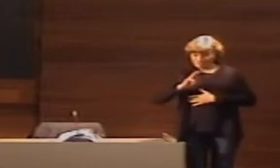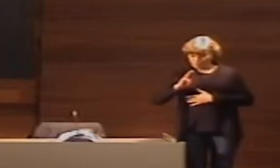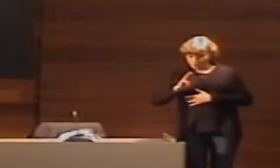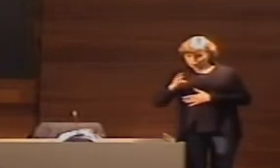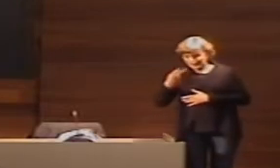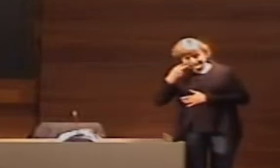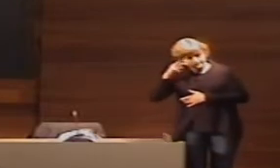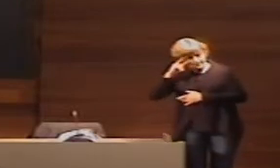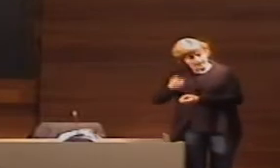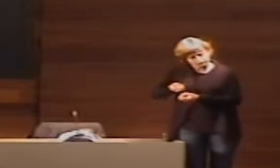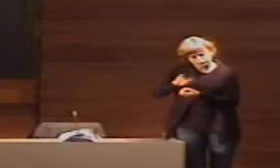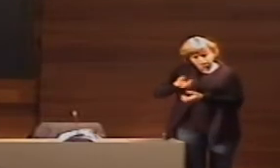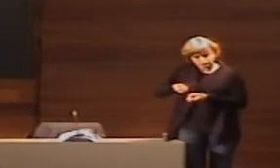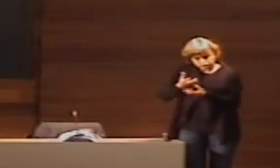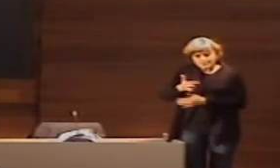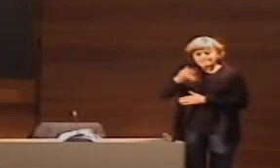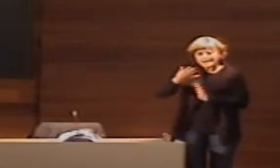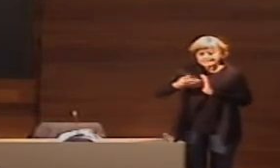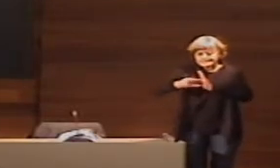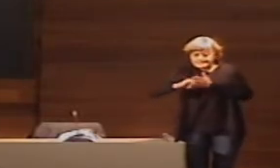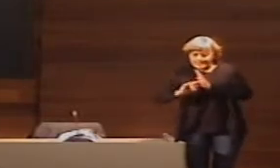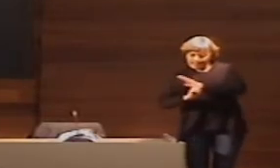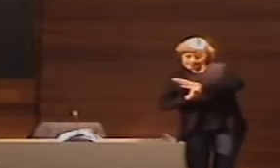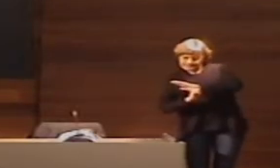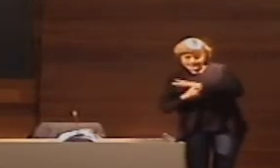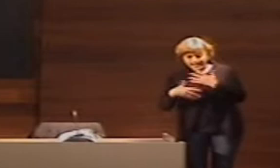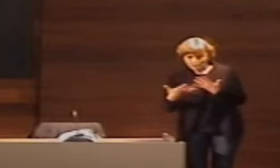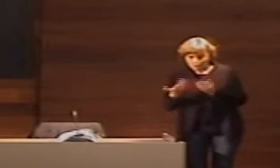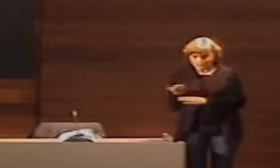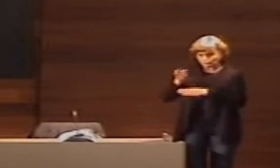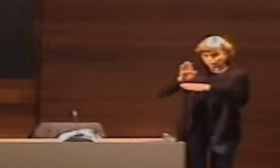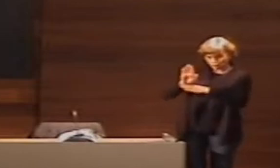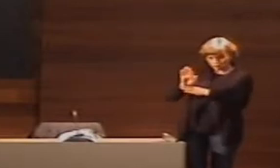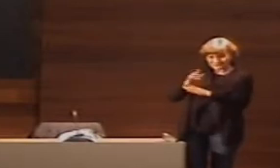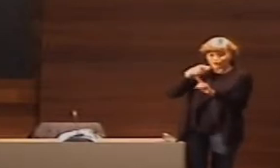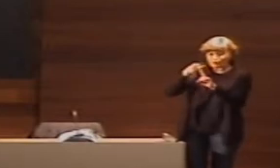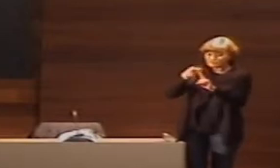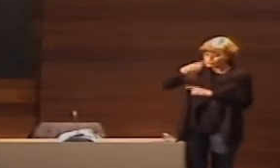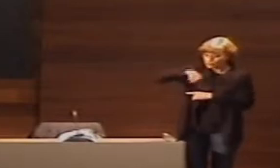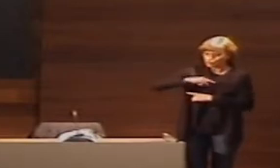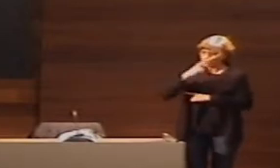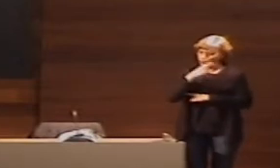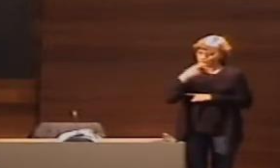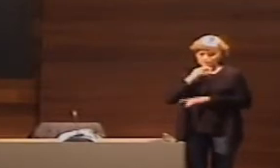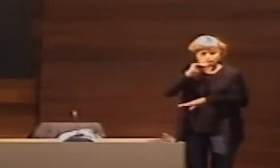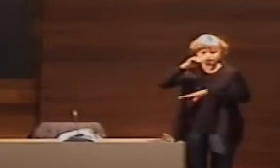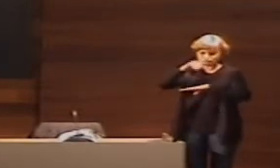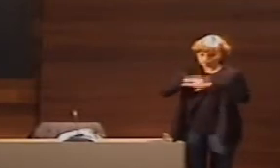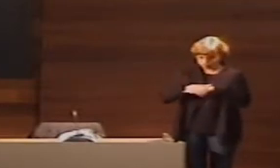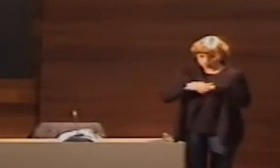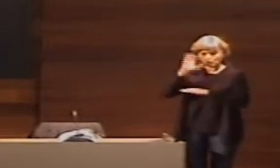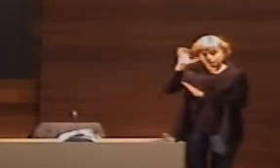con las otras políticas y estrategias que se están activando, tendrán que ir en esta dirección, si queremos cumplir con los objetivos de la estrategia